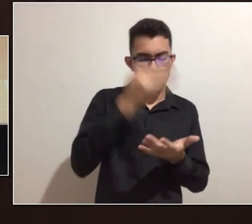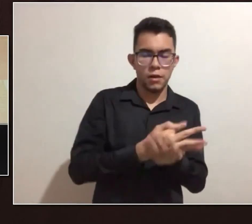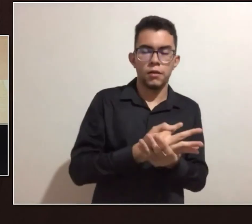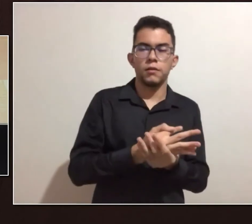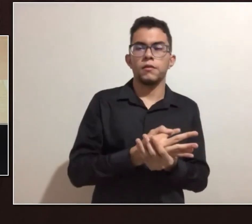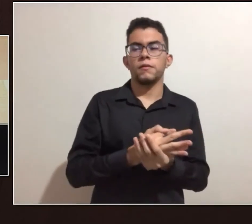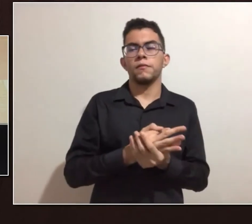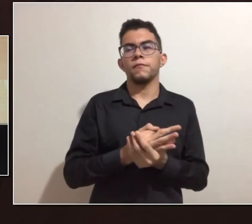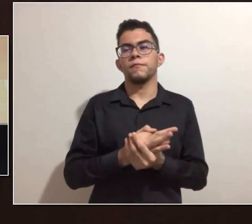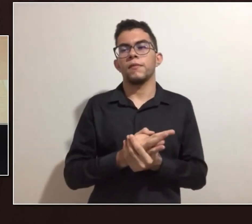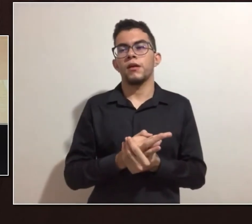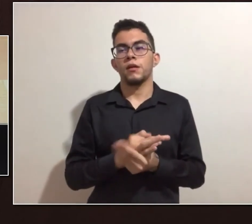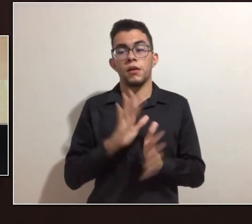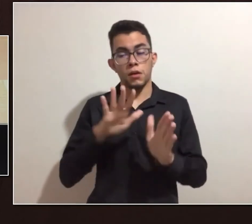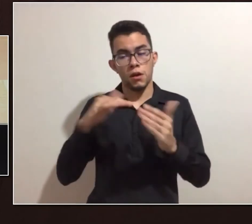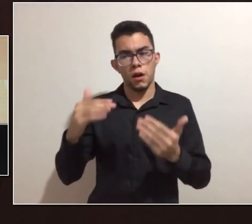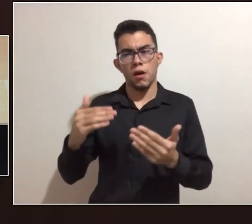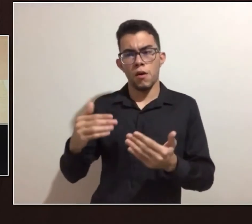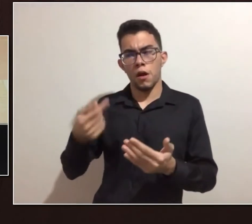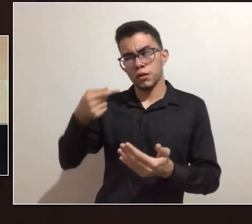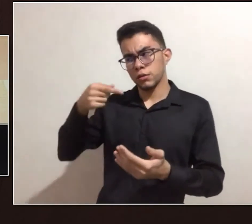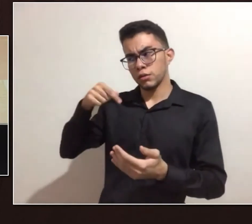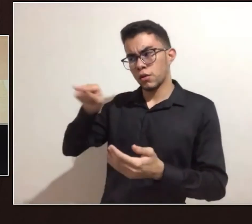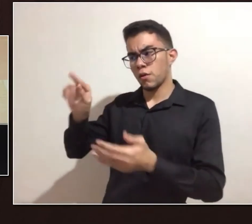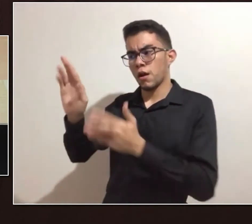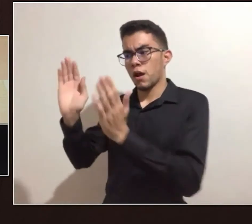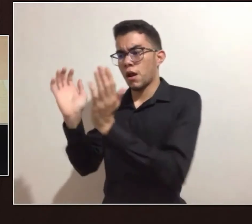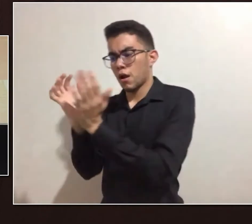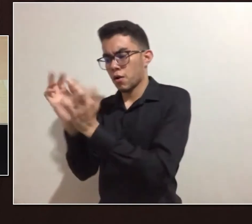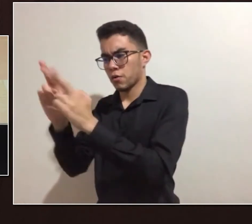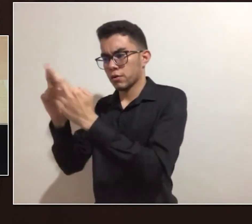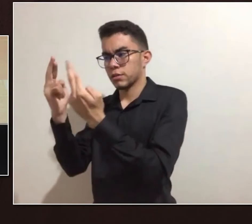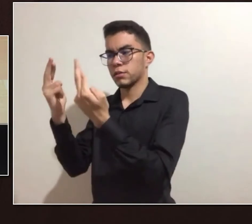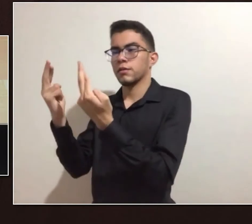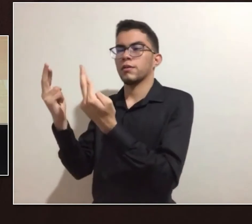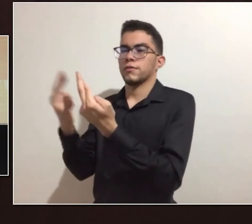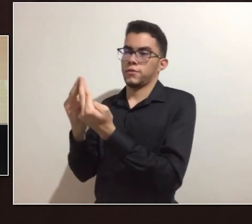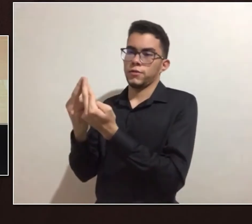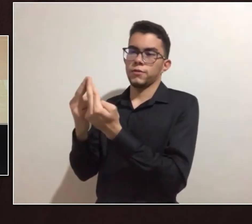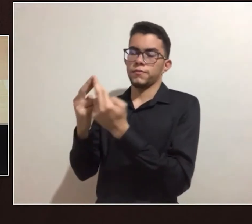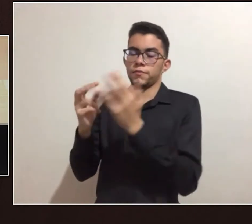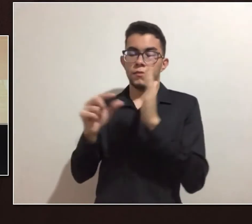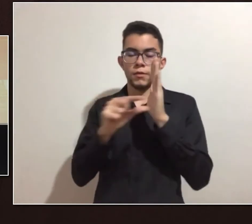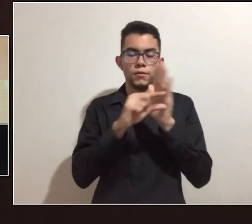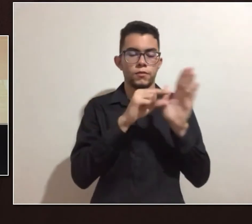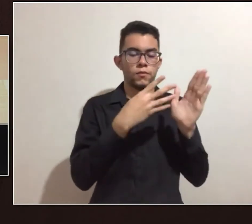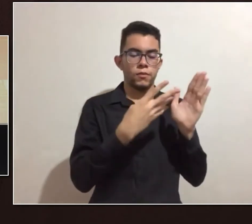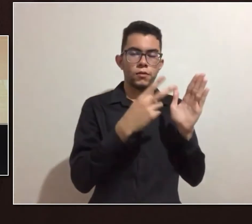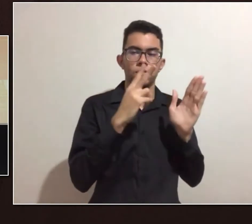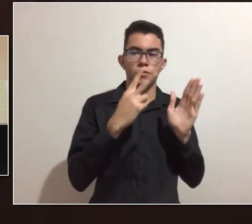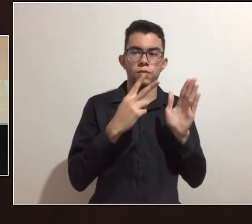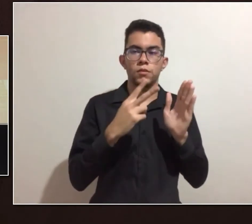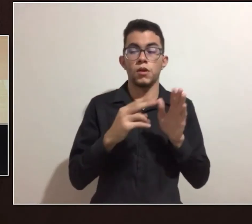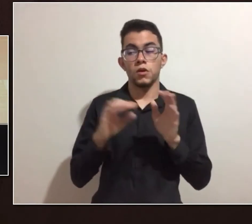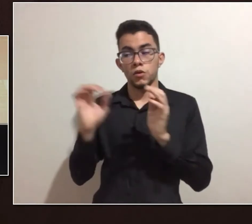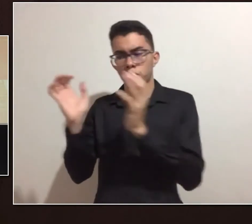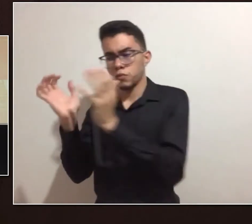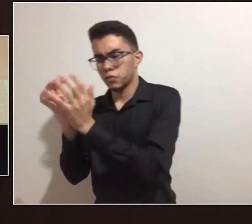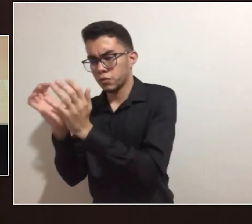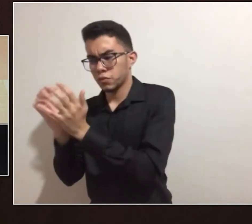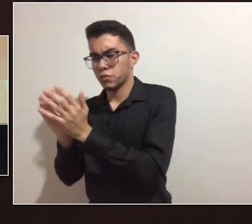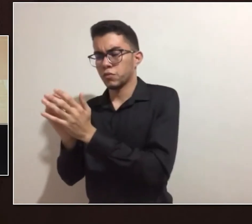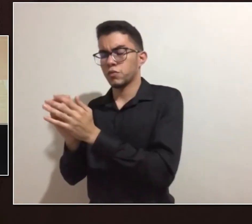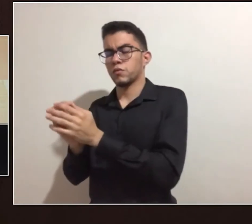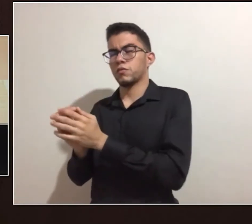já imediatamente se reuniam. Versículo 42, e perseveravam no ensinamento dos apóstolos e